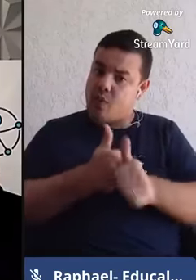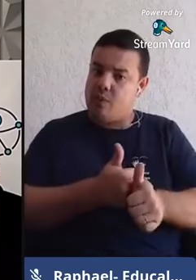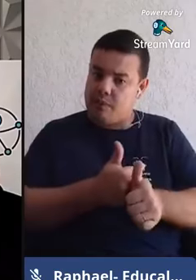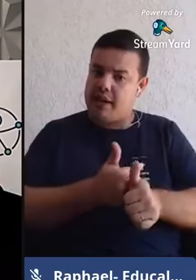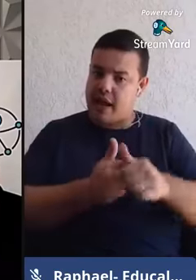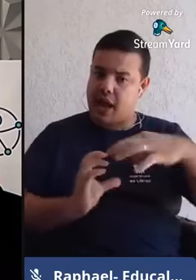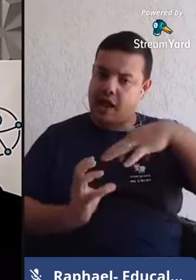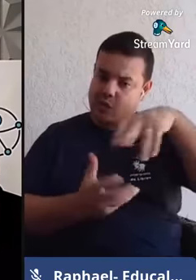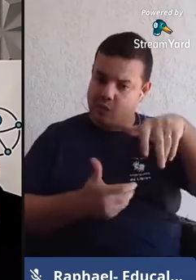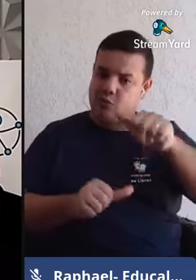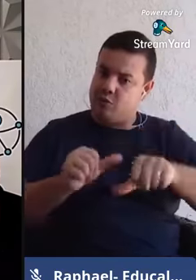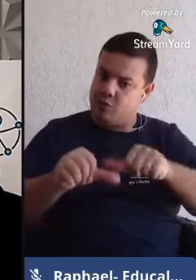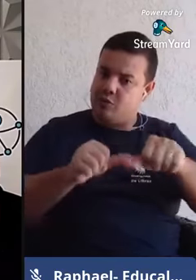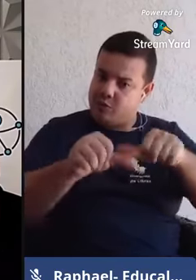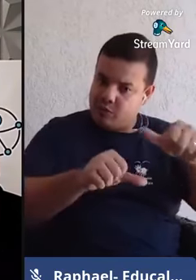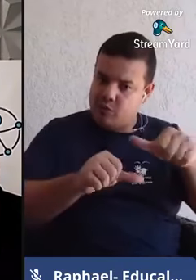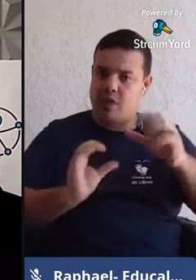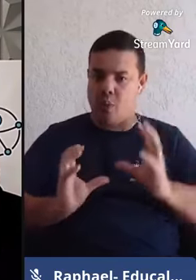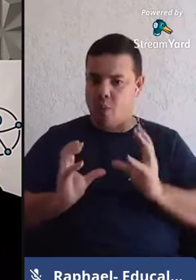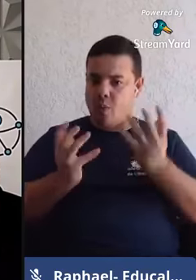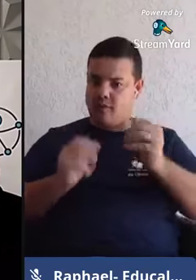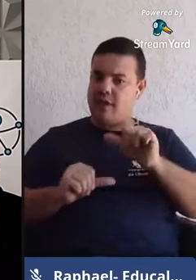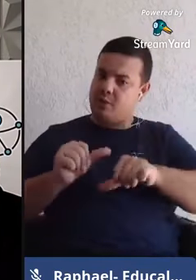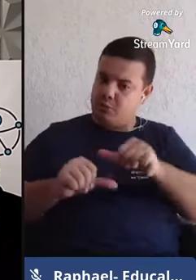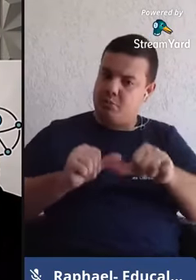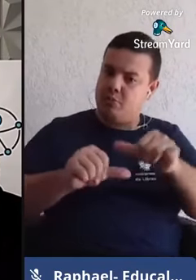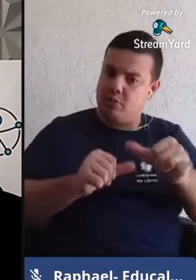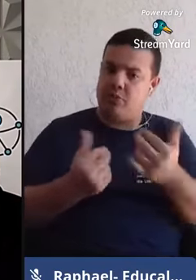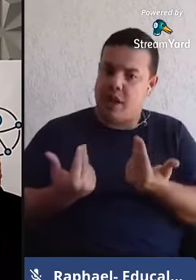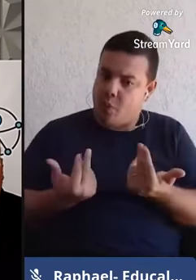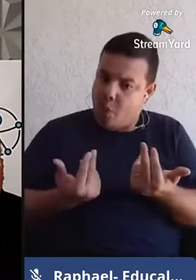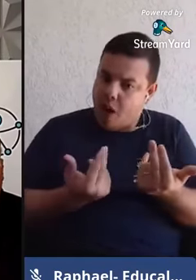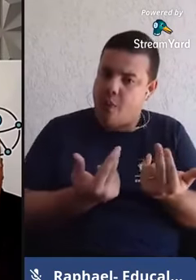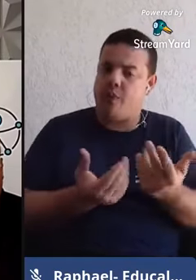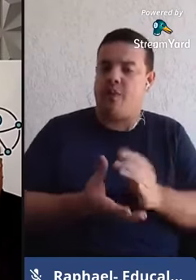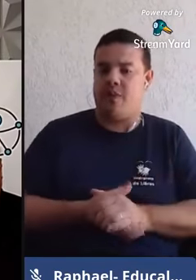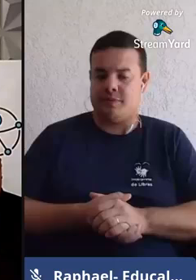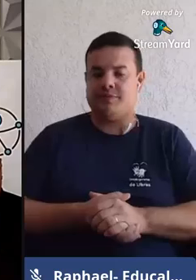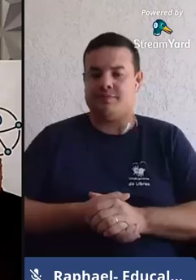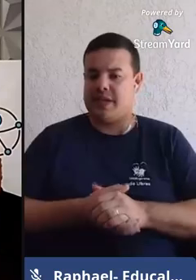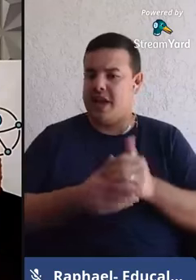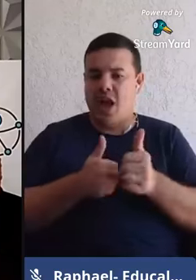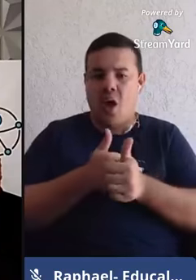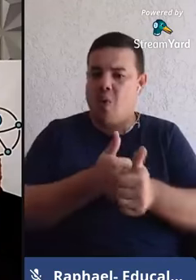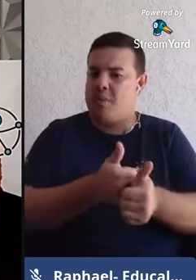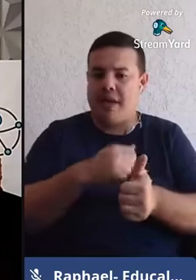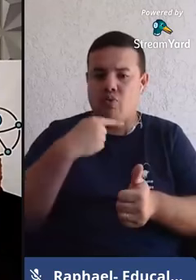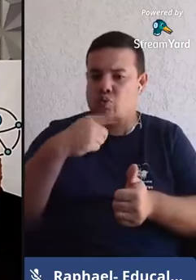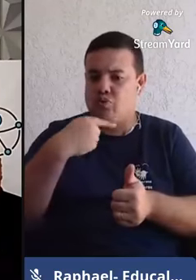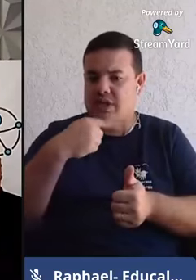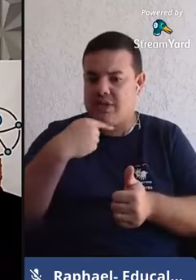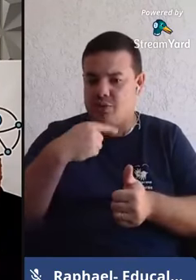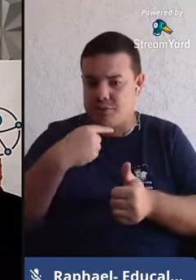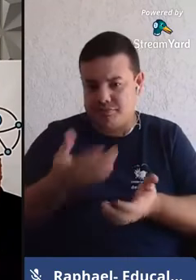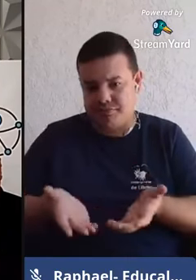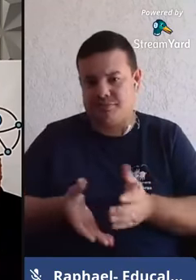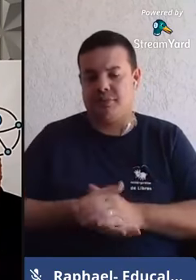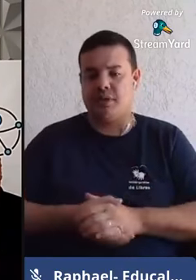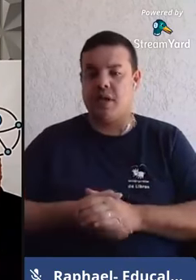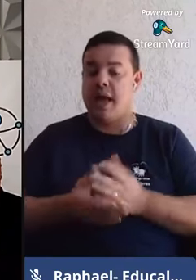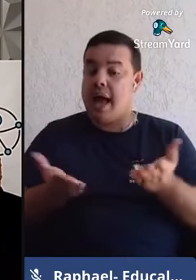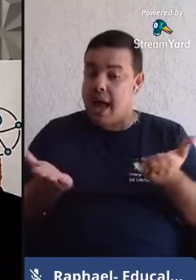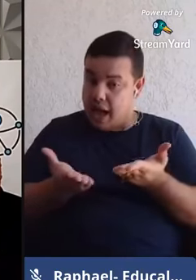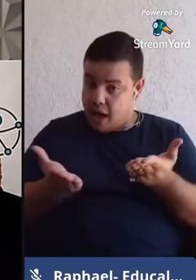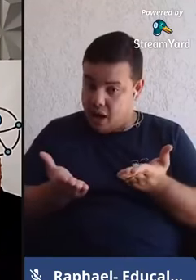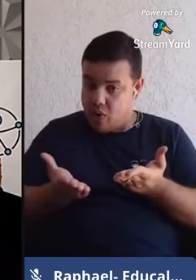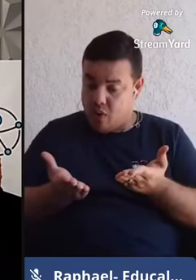essa evolução. Exatamente. Você acha que daí não acompanhou? Não acompanhou. Bom, e daí, agora você